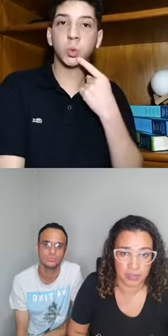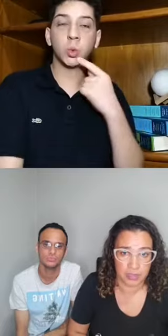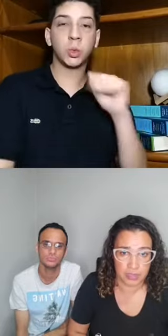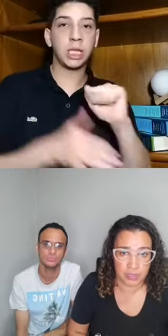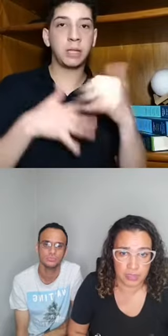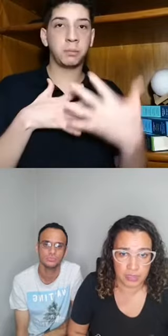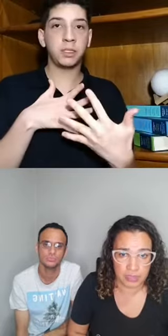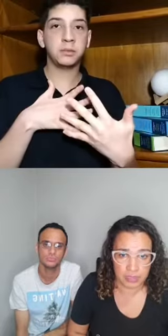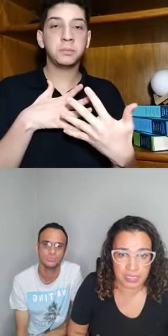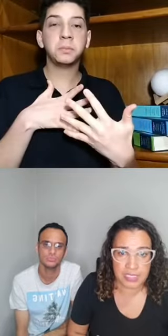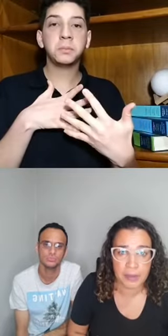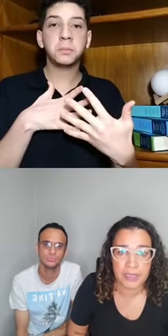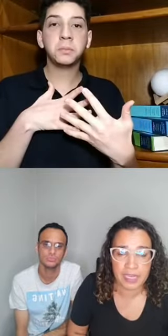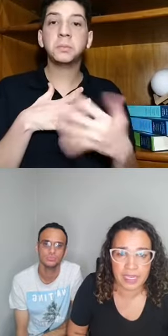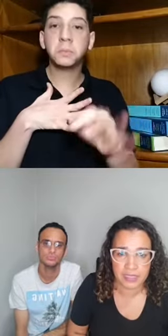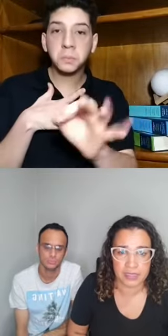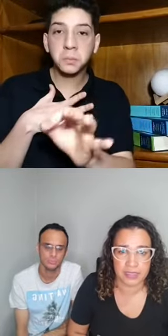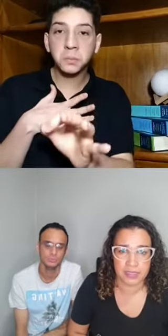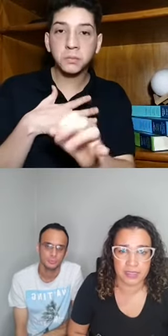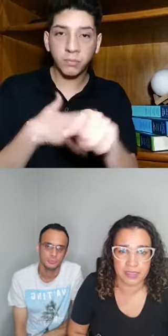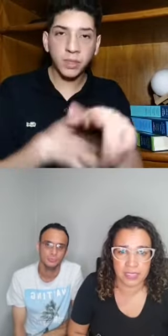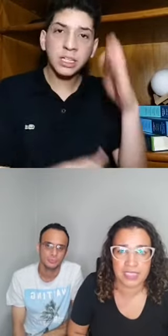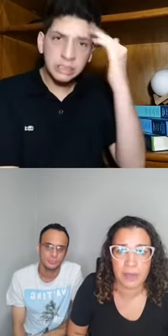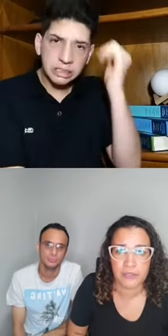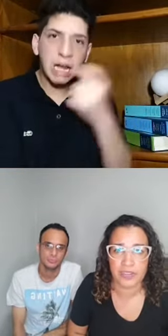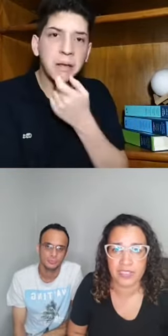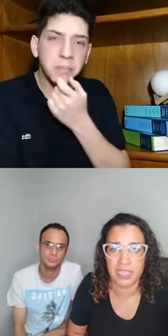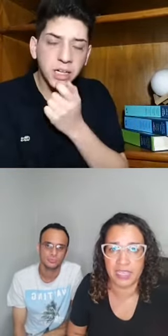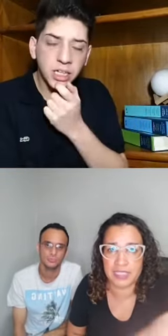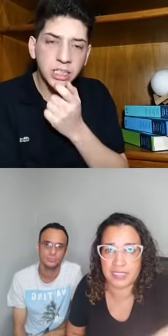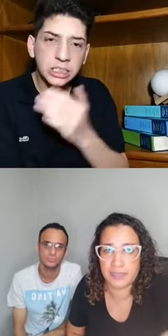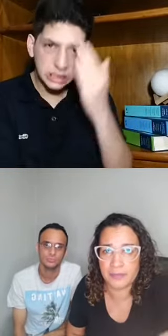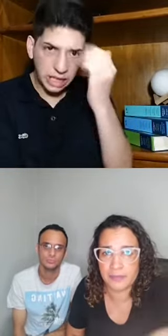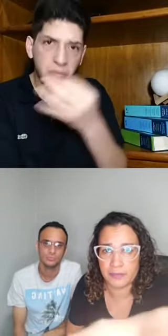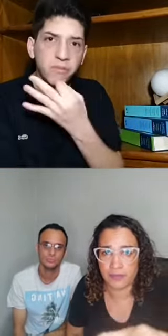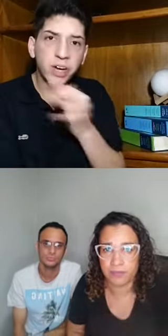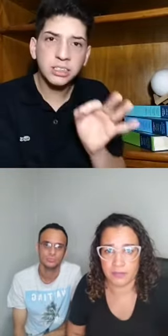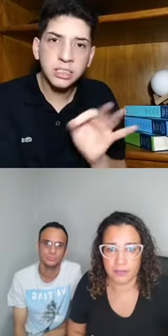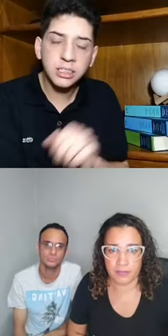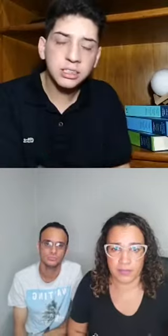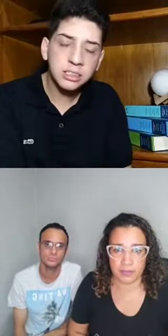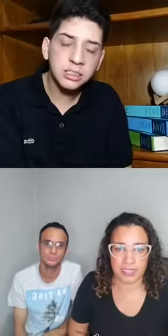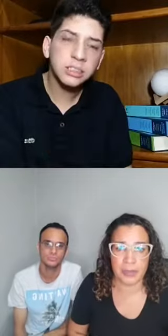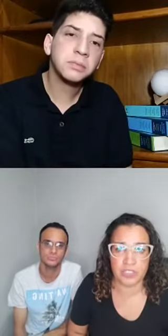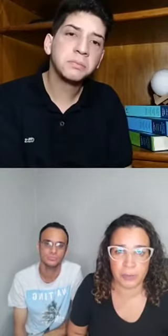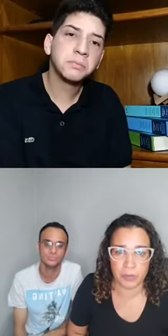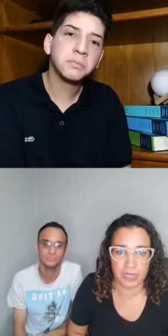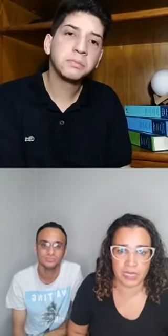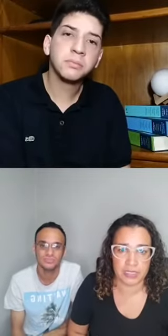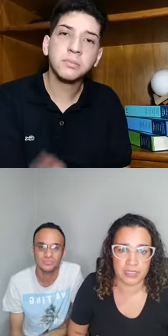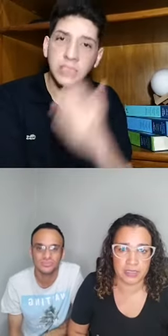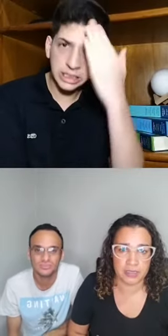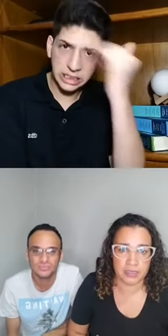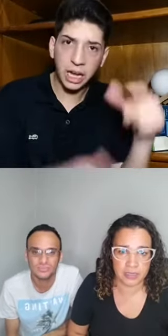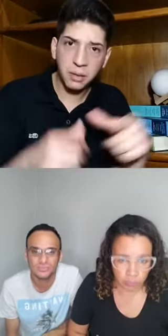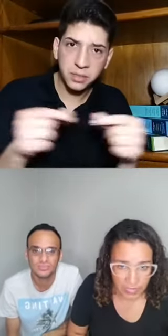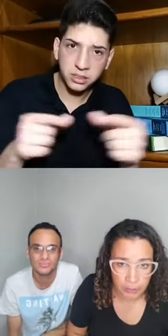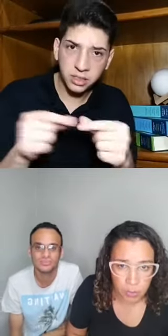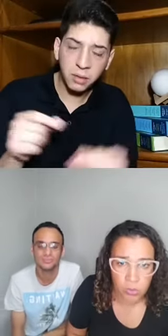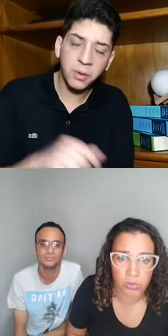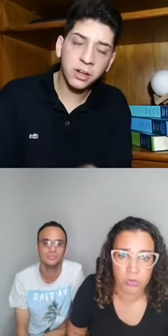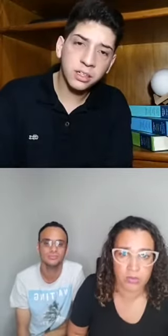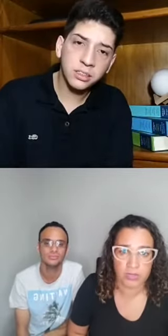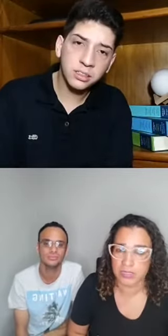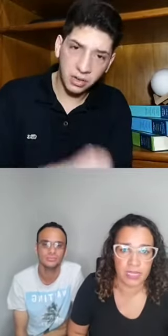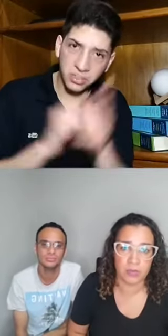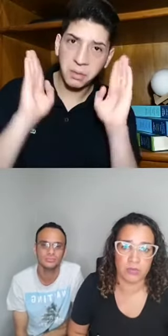Libras. Você sabe inglês? Você sabe francês? Sabe japonês? Então você é